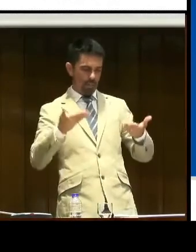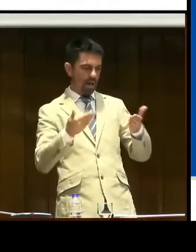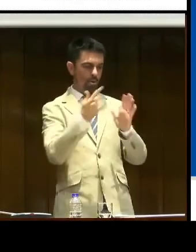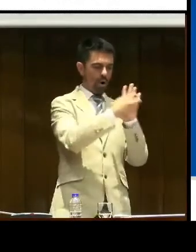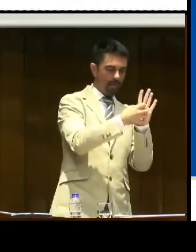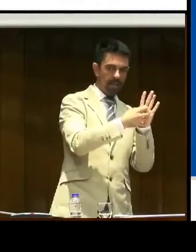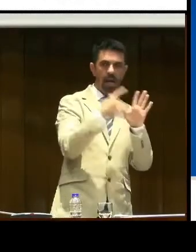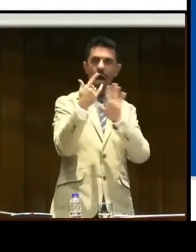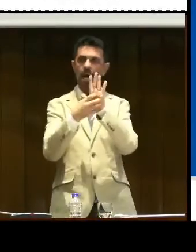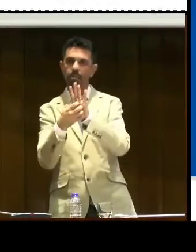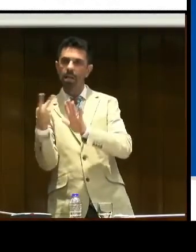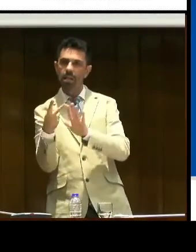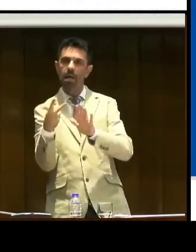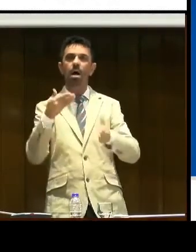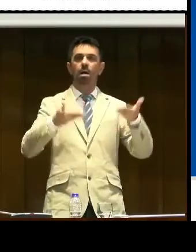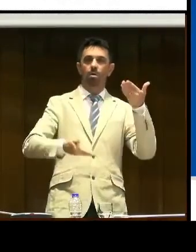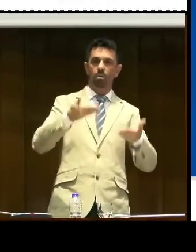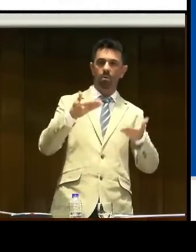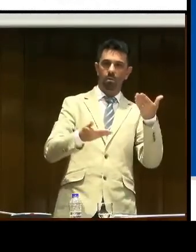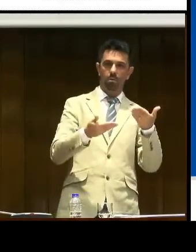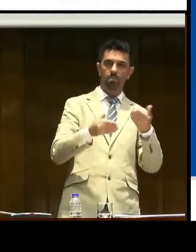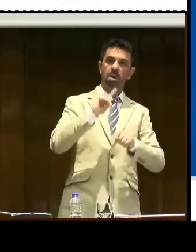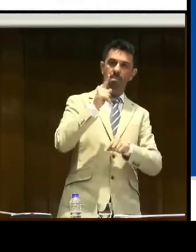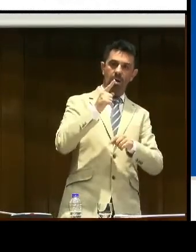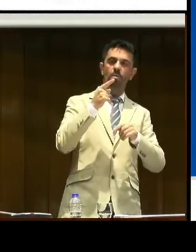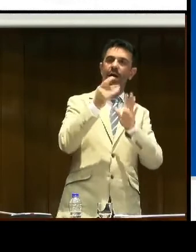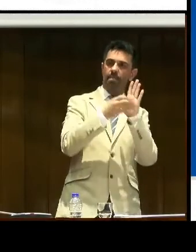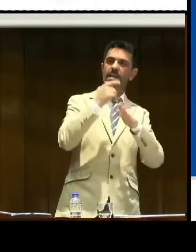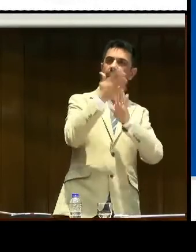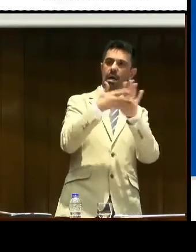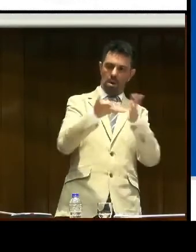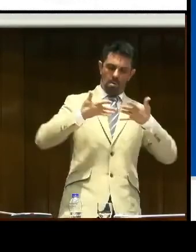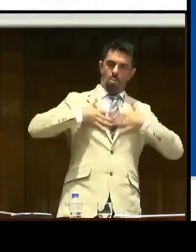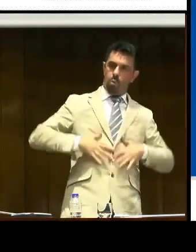de su lengua, la lengua de signos y la lengua oral,